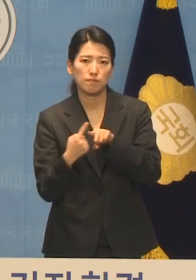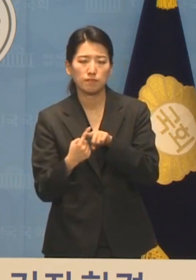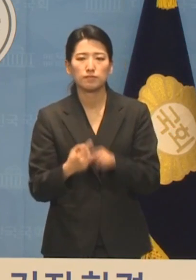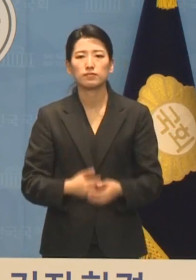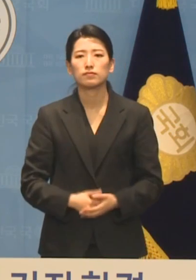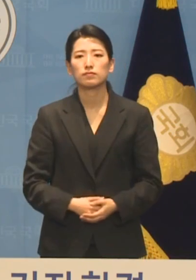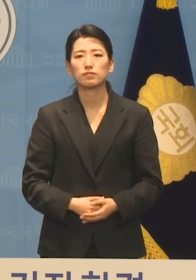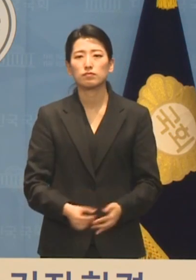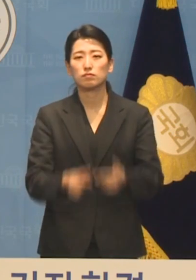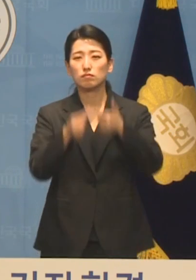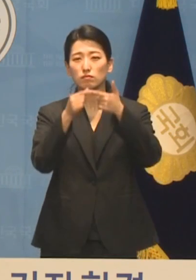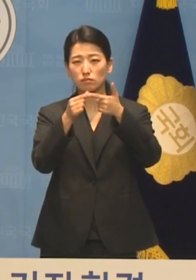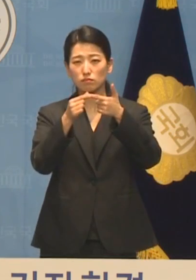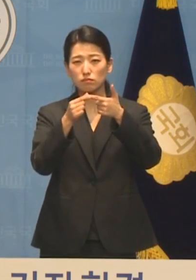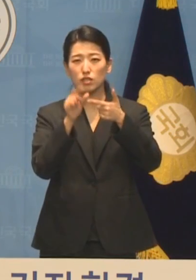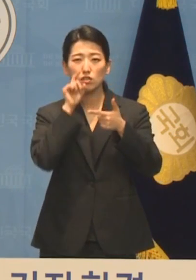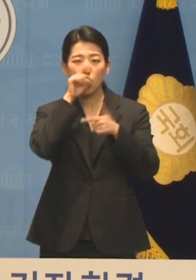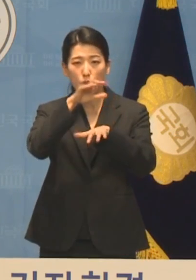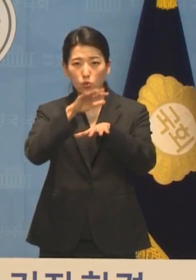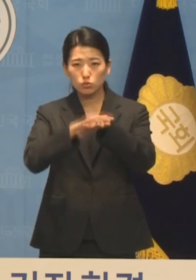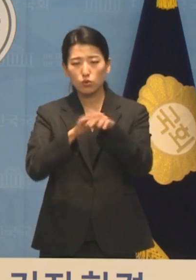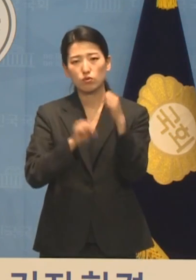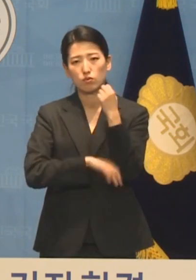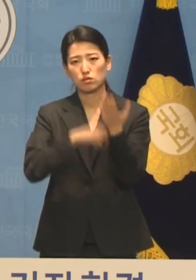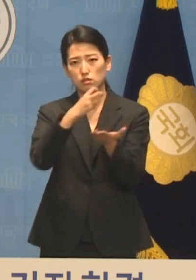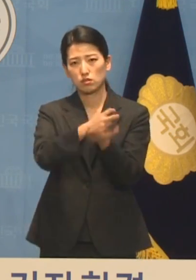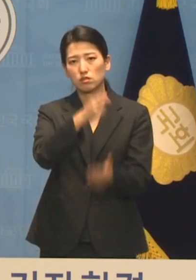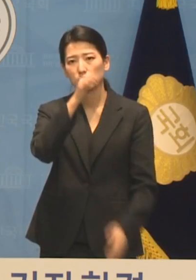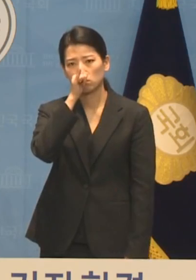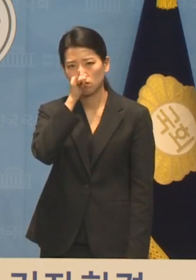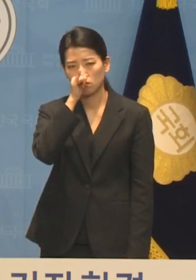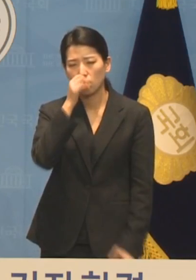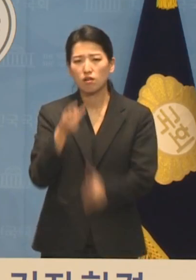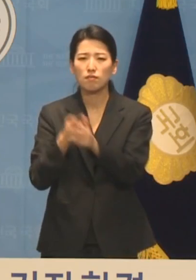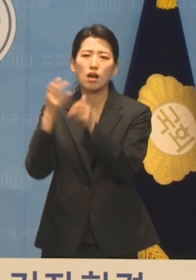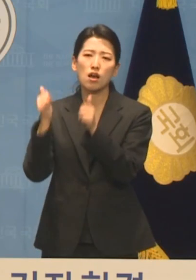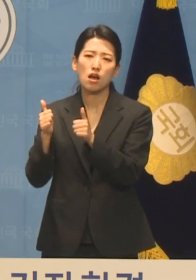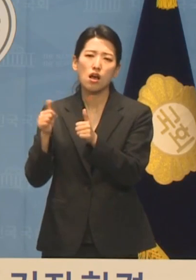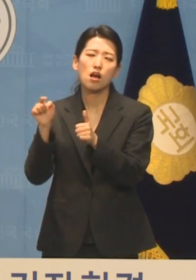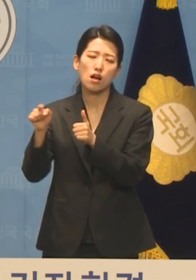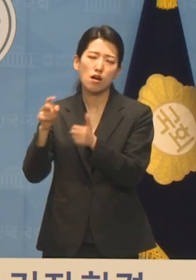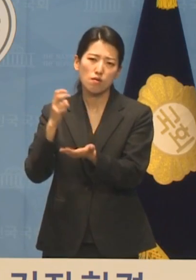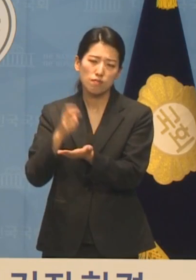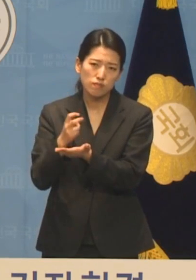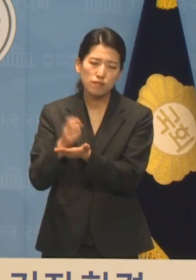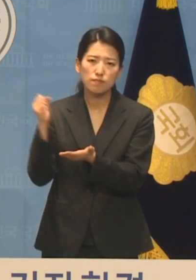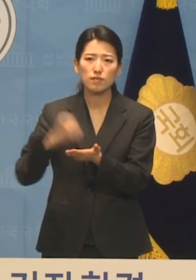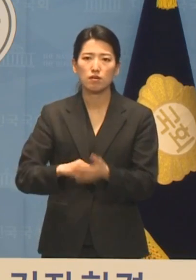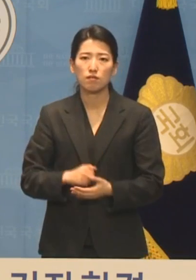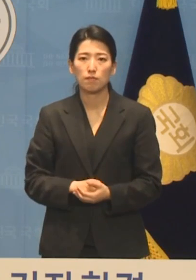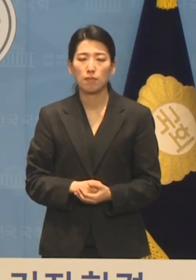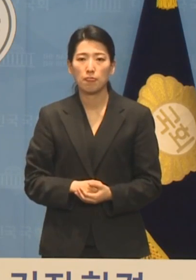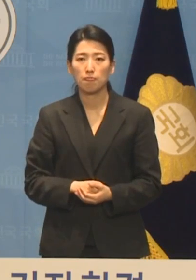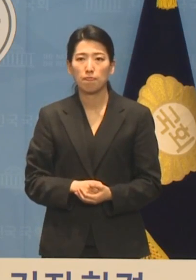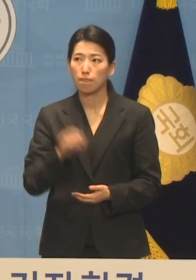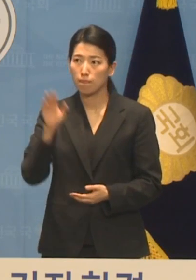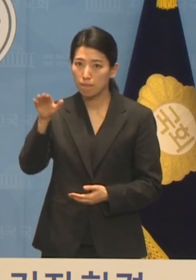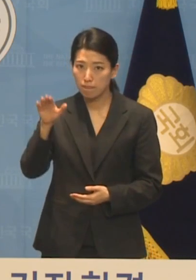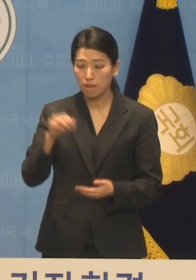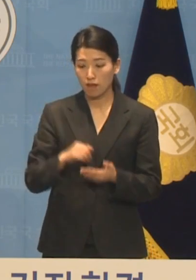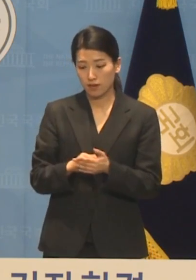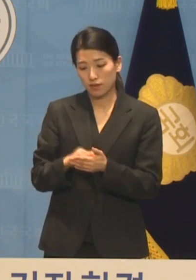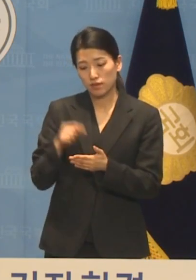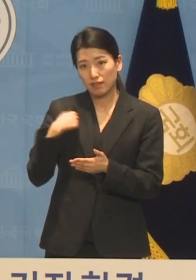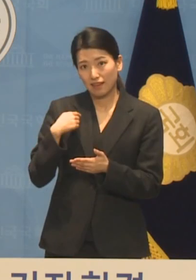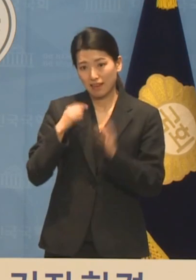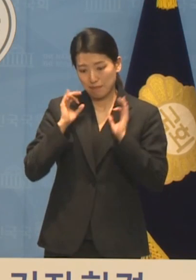6. 더러운 손 원칙에 따라 국회의 탄핵 심판은 부당합니다. 위법한 행위를 한 자는 법원의 문을 두드려서는 안